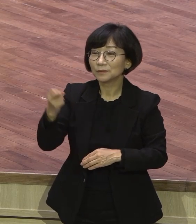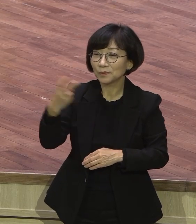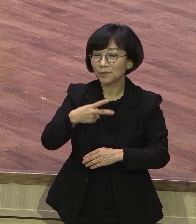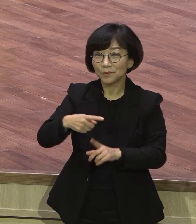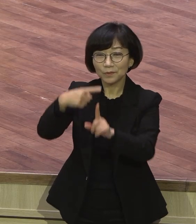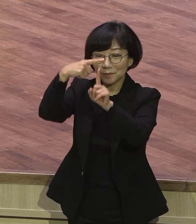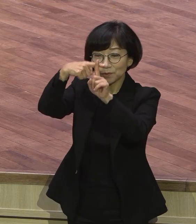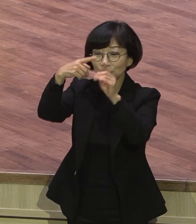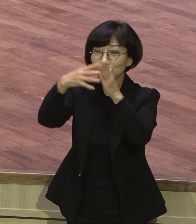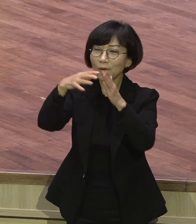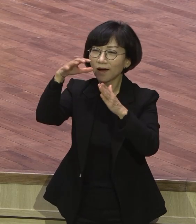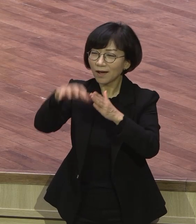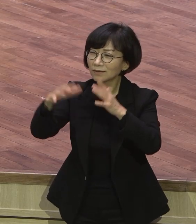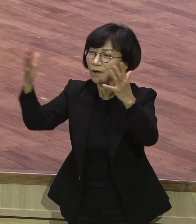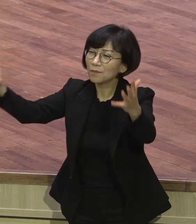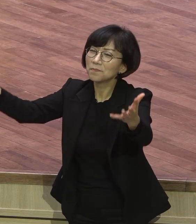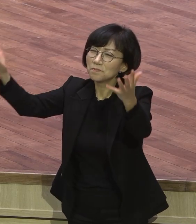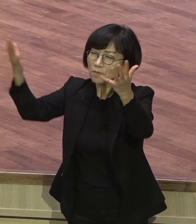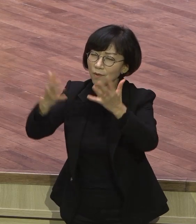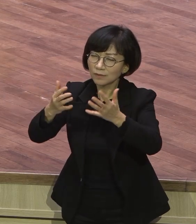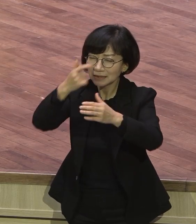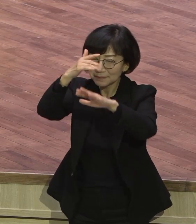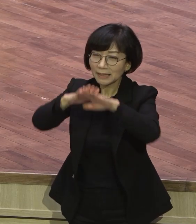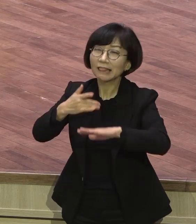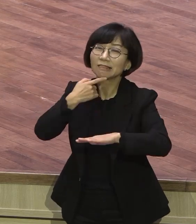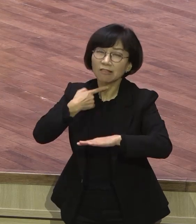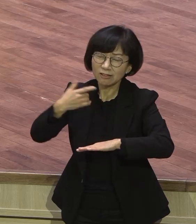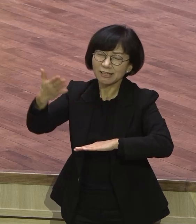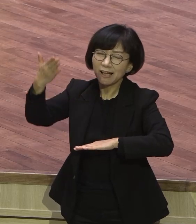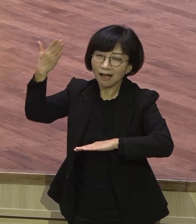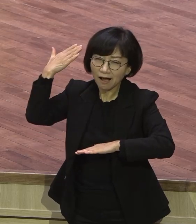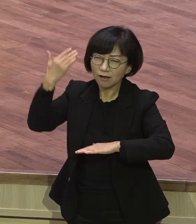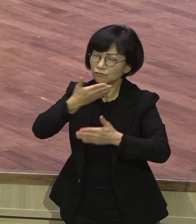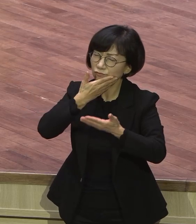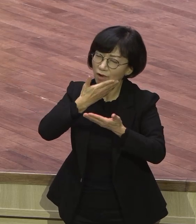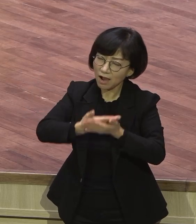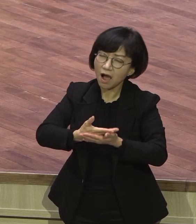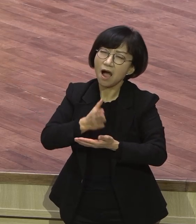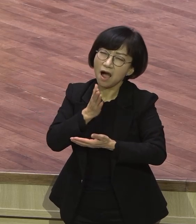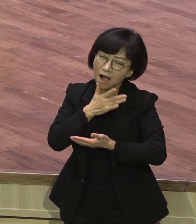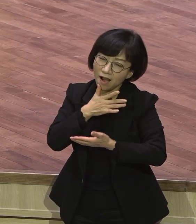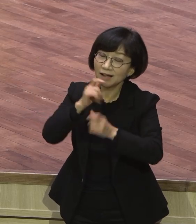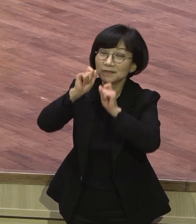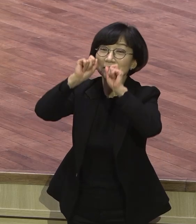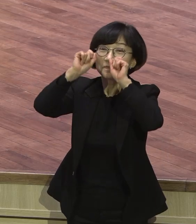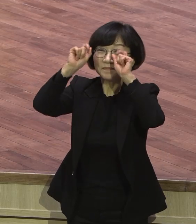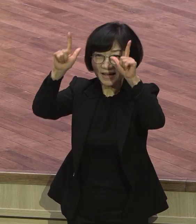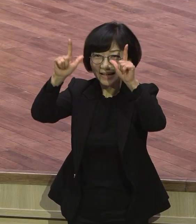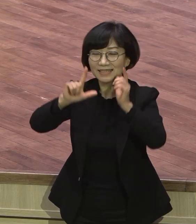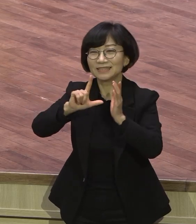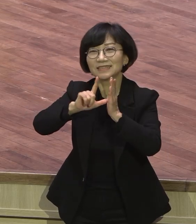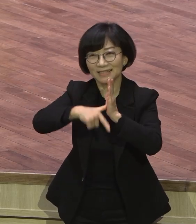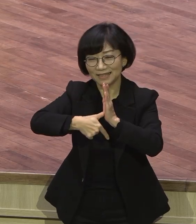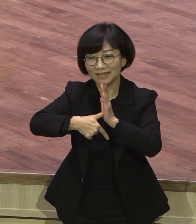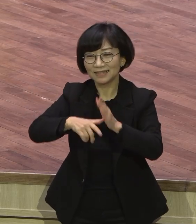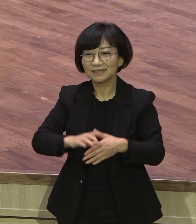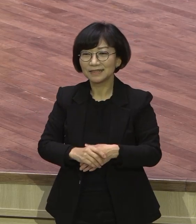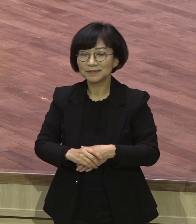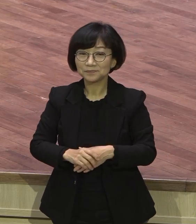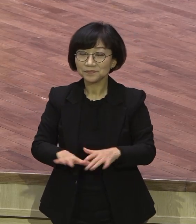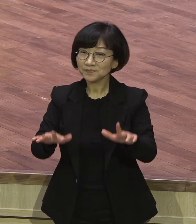함께 성도를 예배드리는 것이 얼마나 소중한가 하는 것을 그렇게 느낄 수 있는 그래서 이런 시간들도